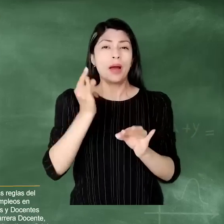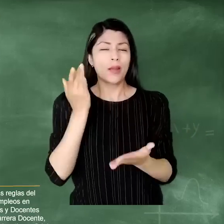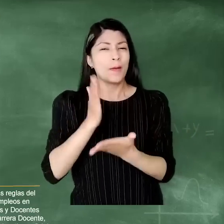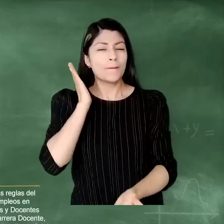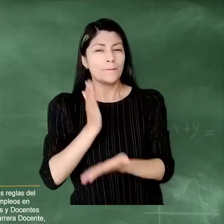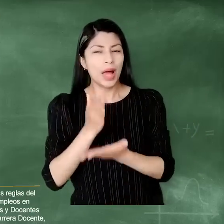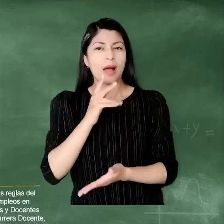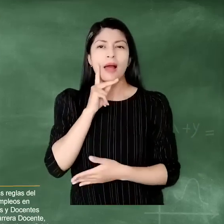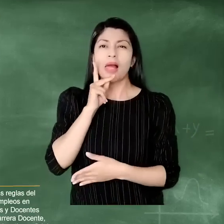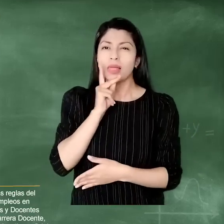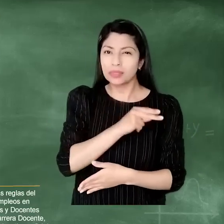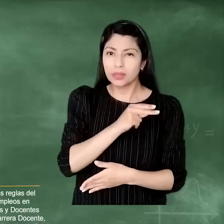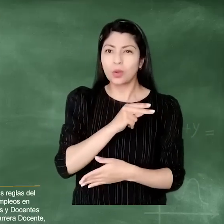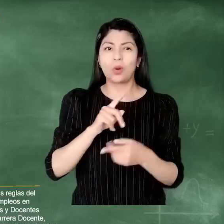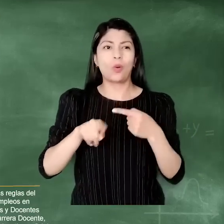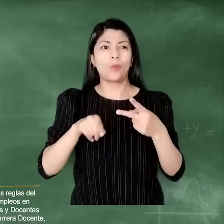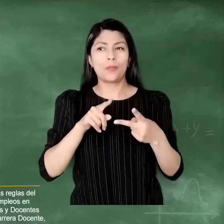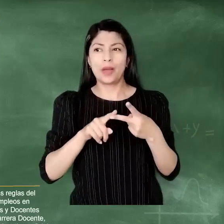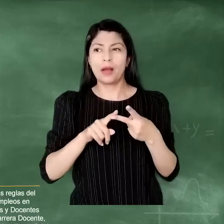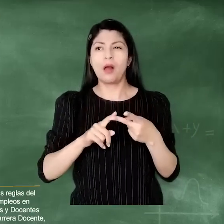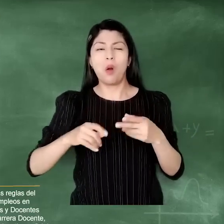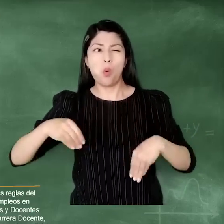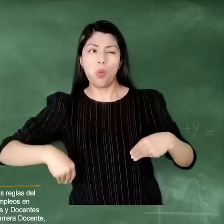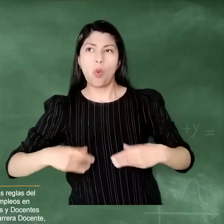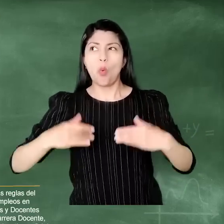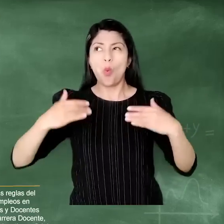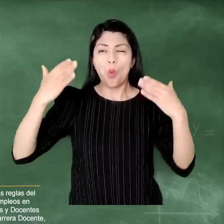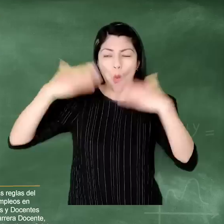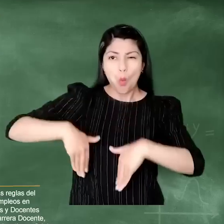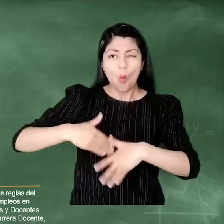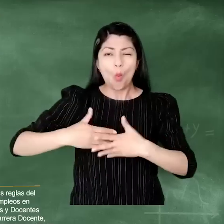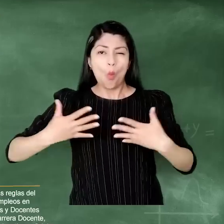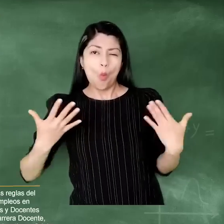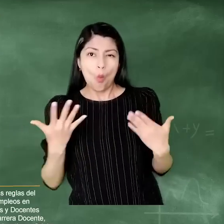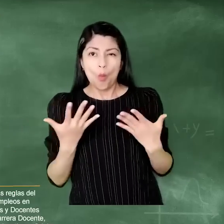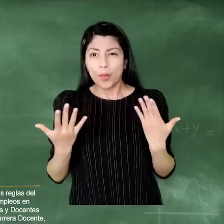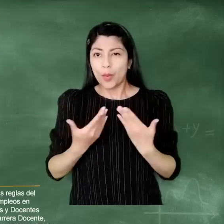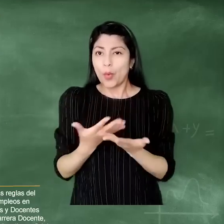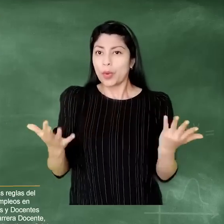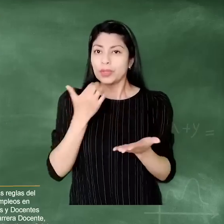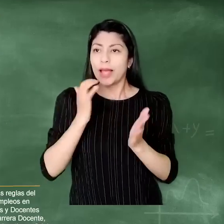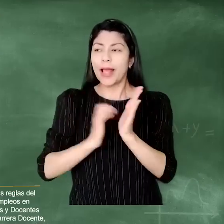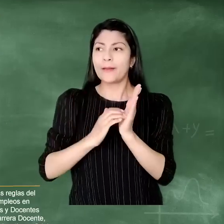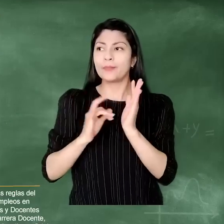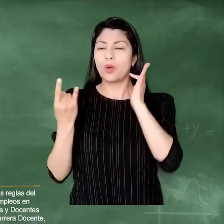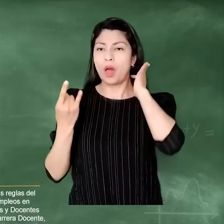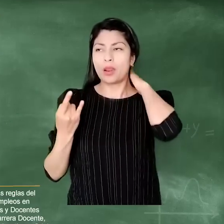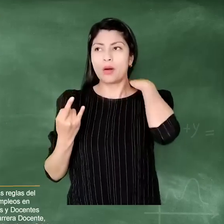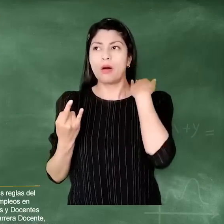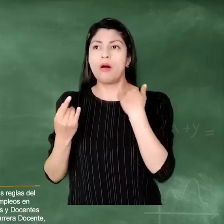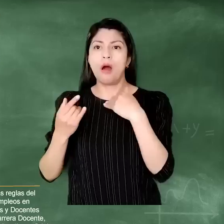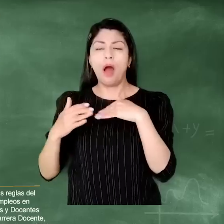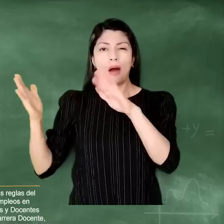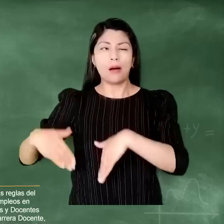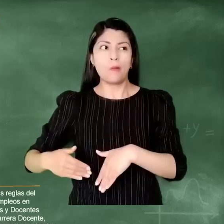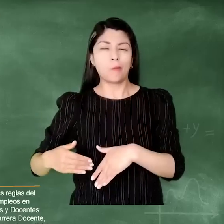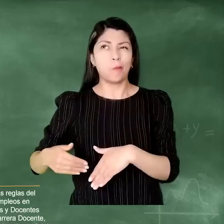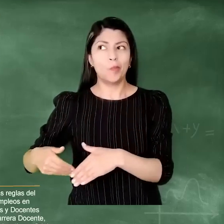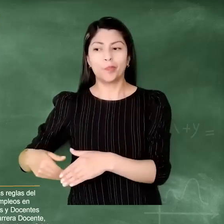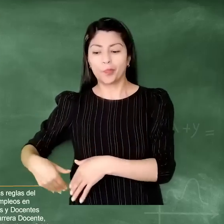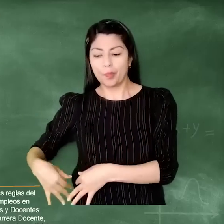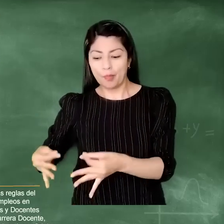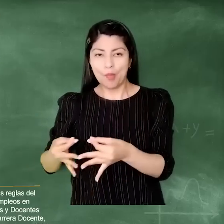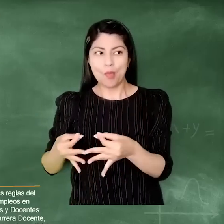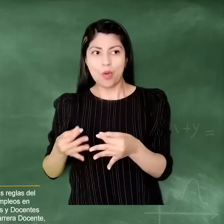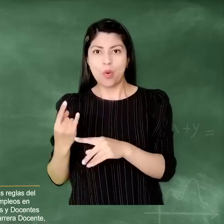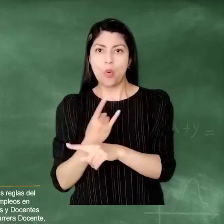posibles fraudes, copia o intento de copia, sustracción o intento de sustracción de materiales de las pruebas,